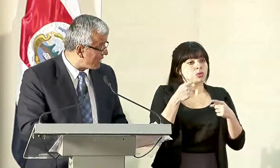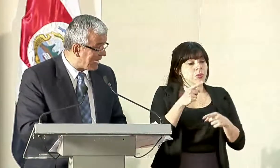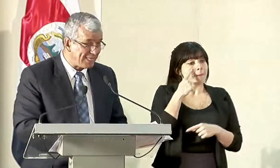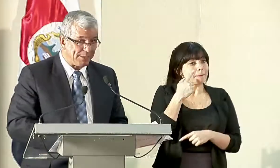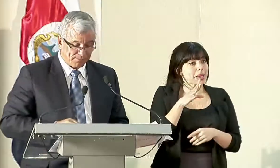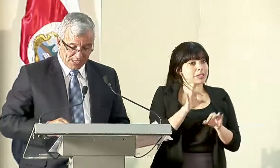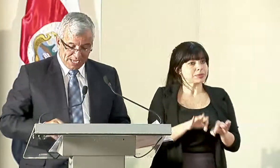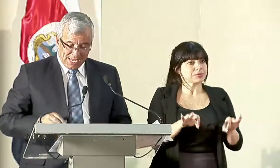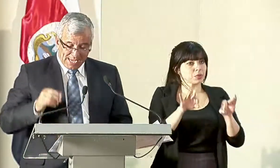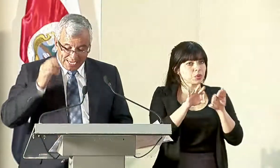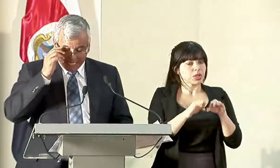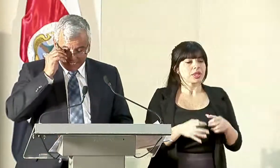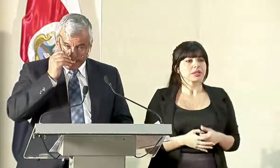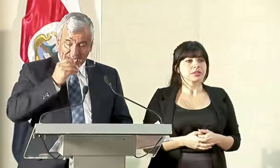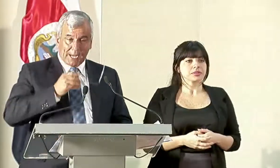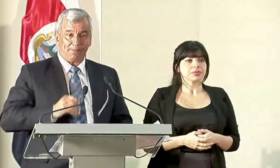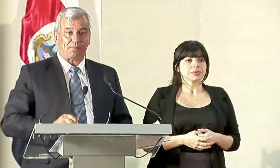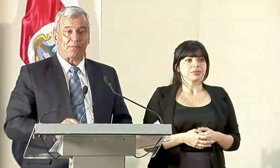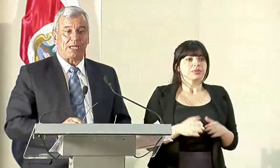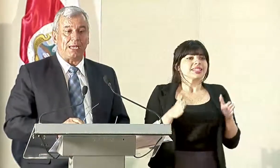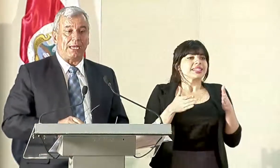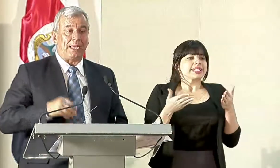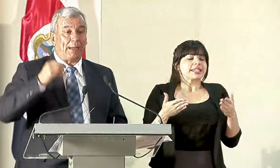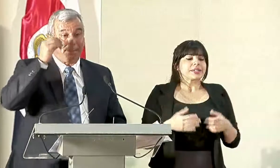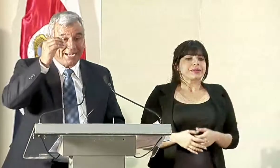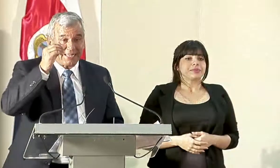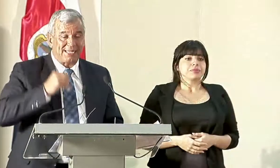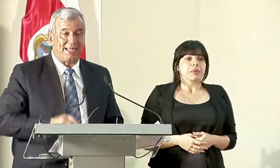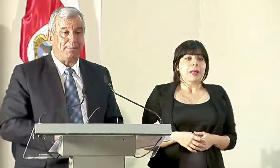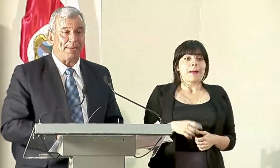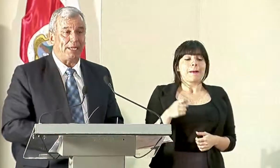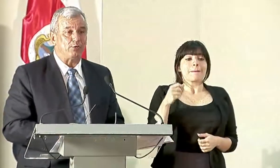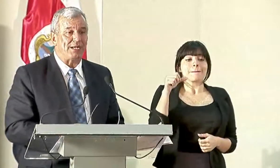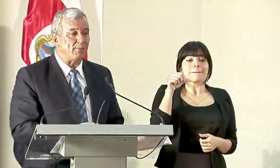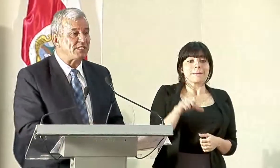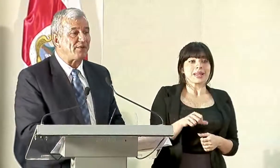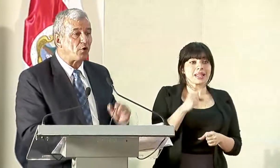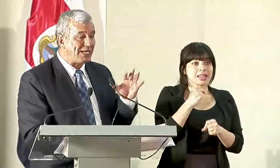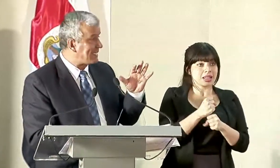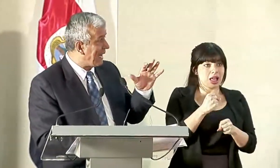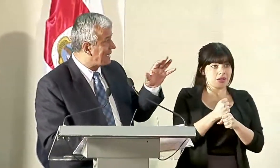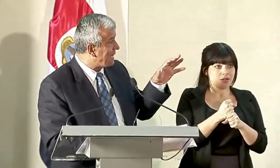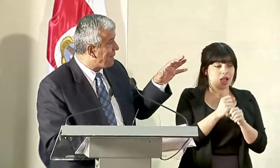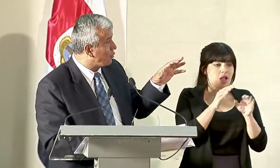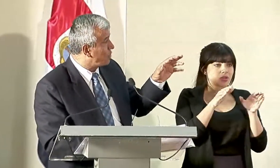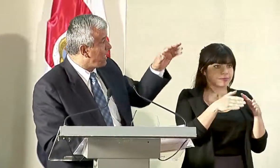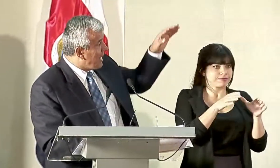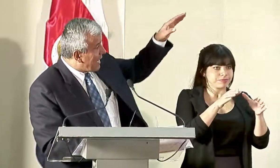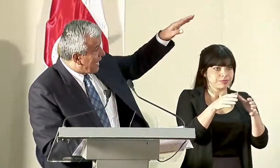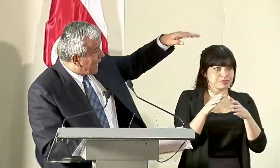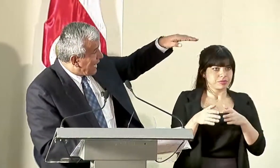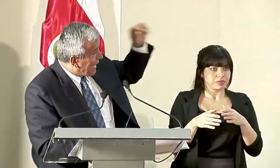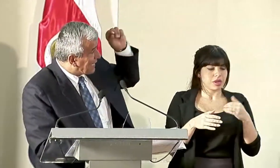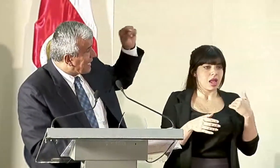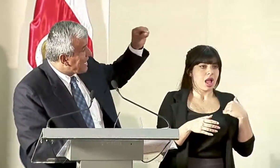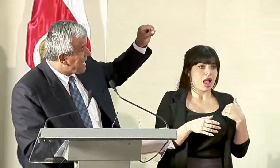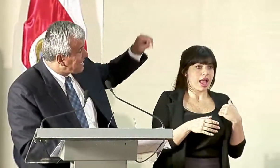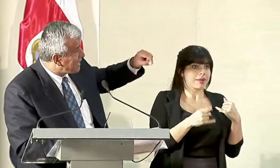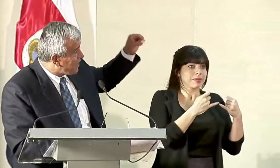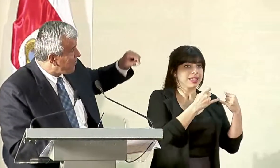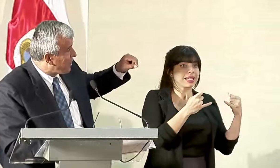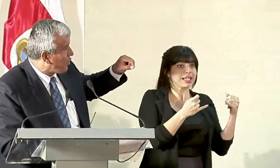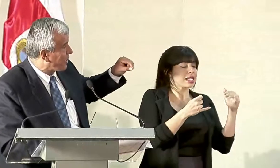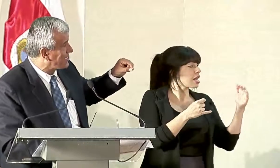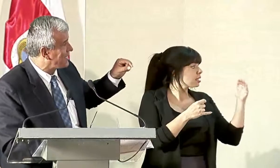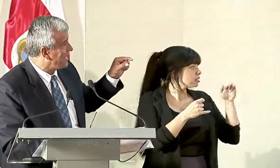parece importante es que la pérdida de empleos, digamos, está focalizada. Tenemos en las